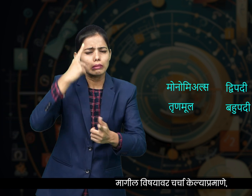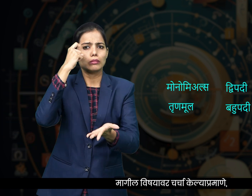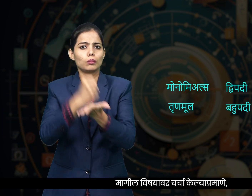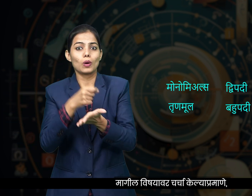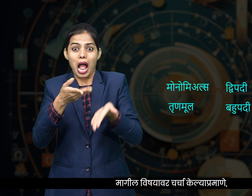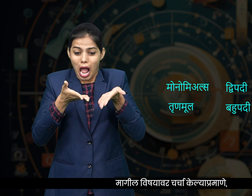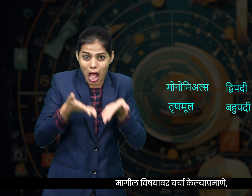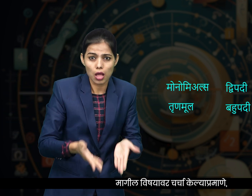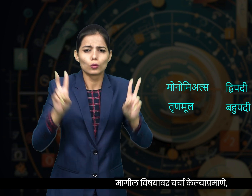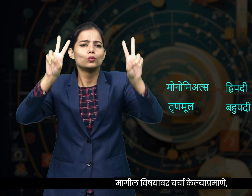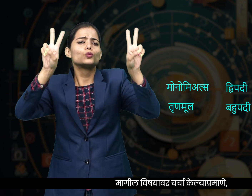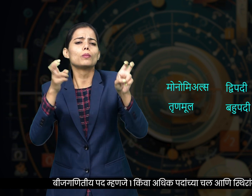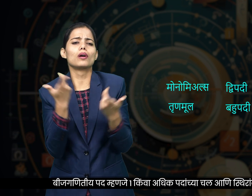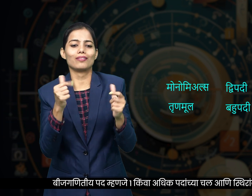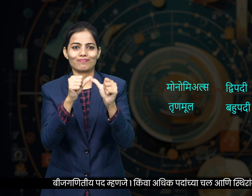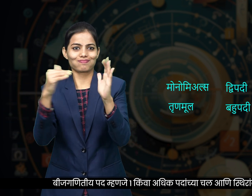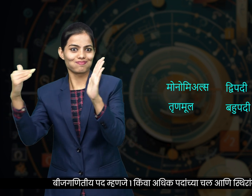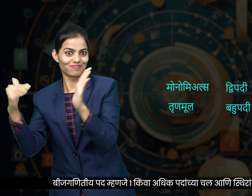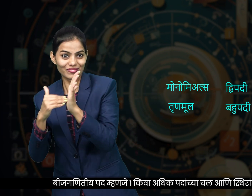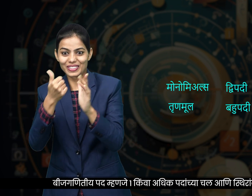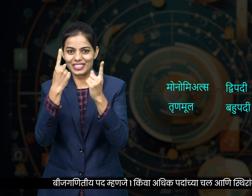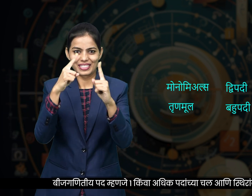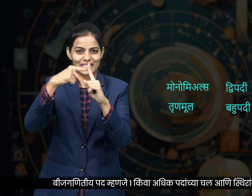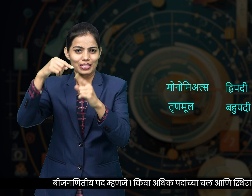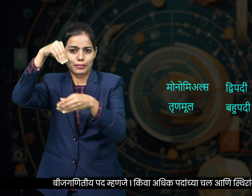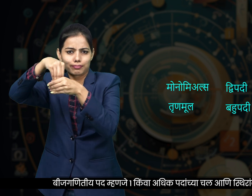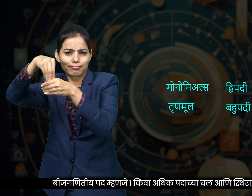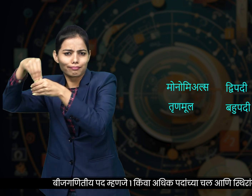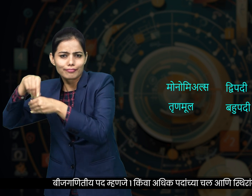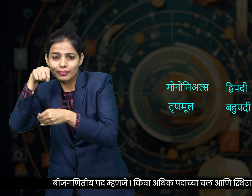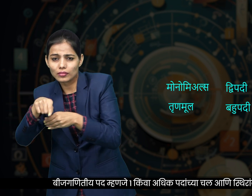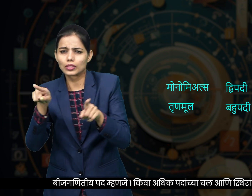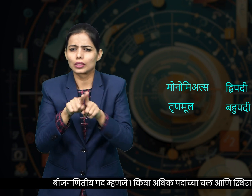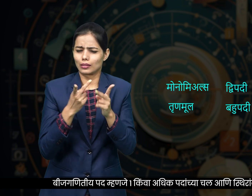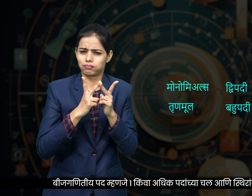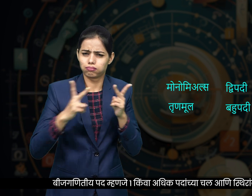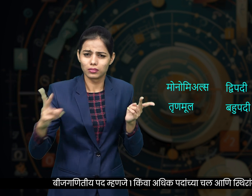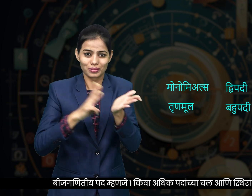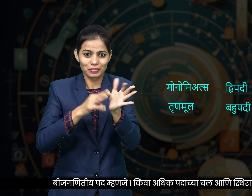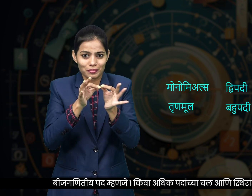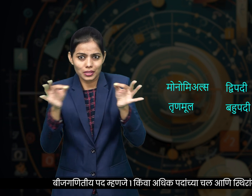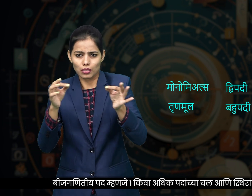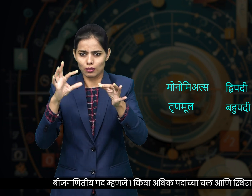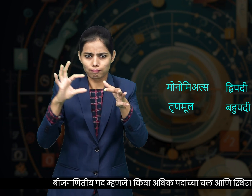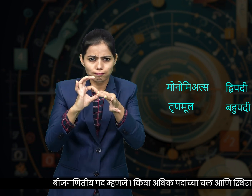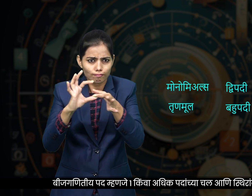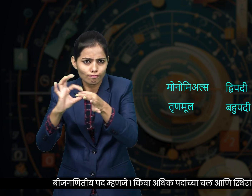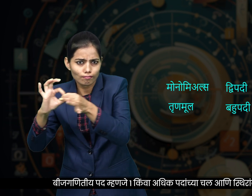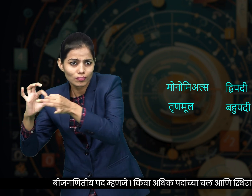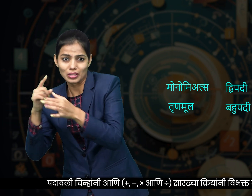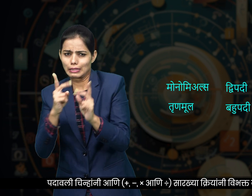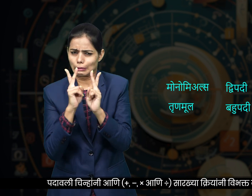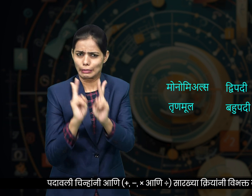मागील विषयावर चर्चा केल्याप्रमाणे बीजगणितीय पद म्हणजे एक किंवा अधिक पदांच्या चल आणि स्थिरांकाचे